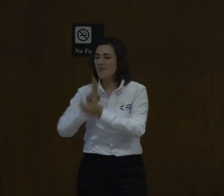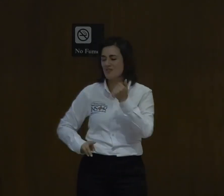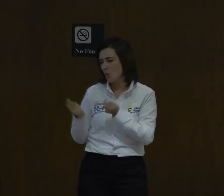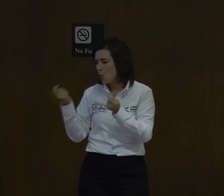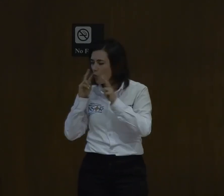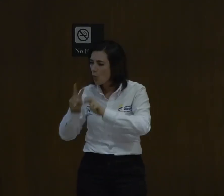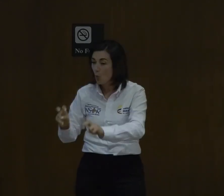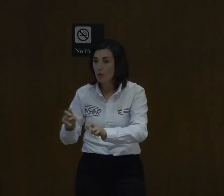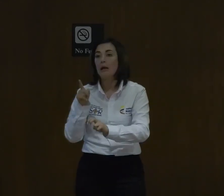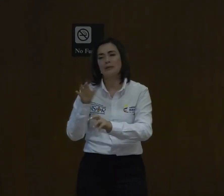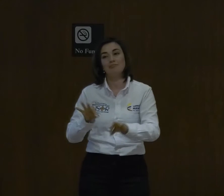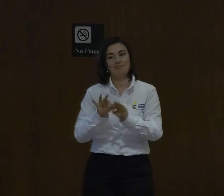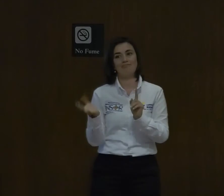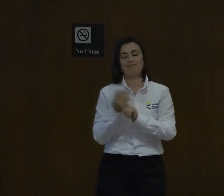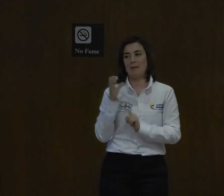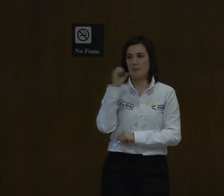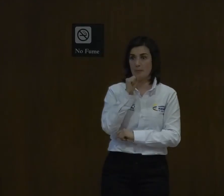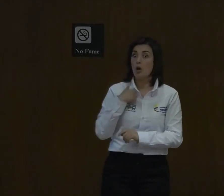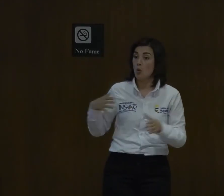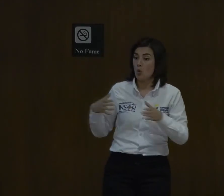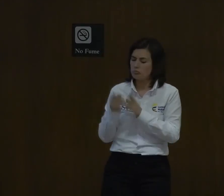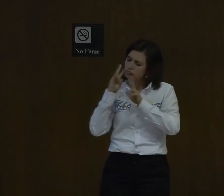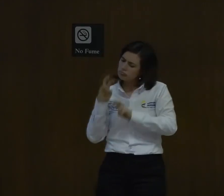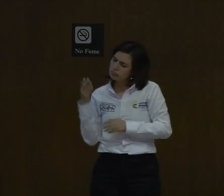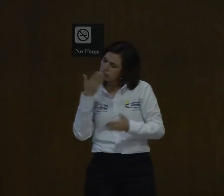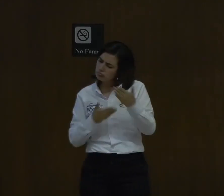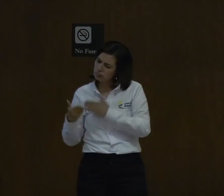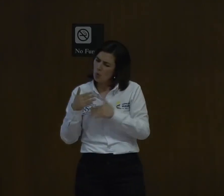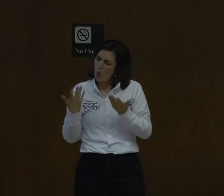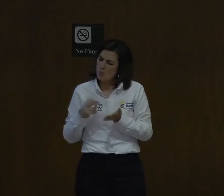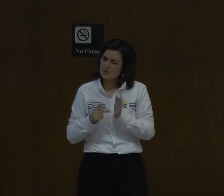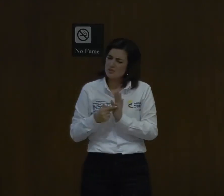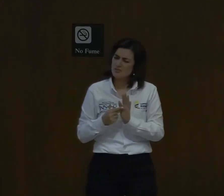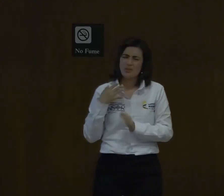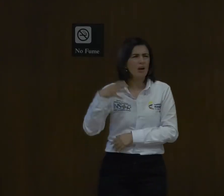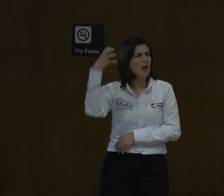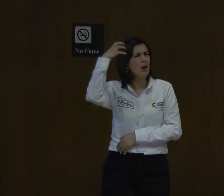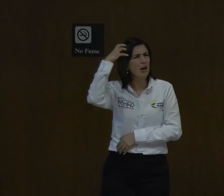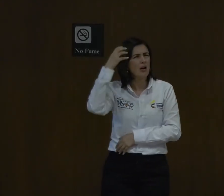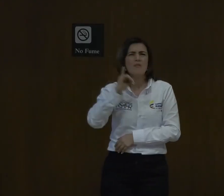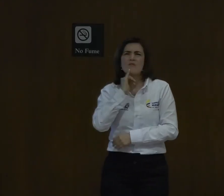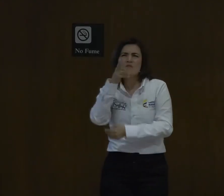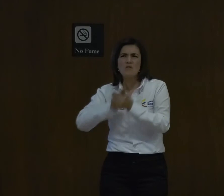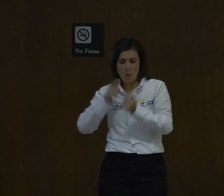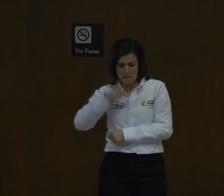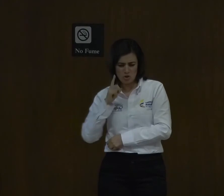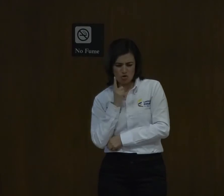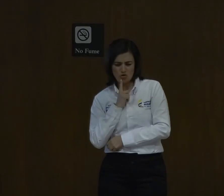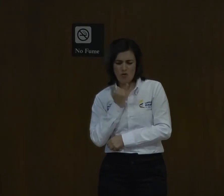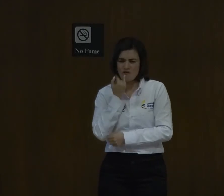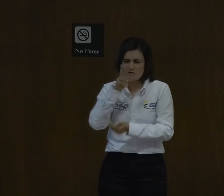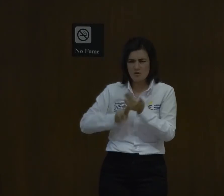Este tipo de resultados también nos ayuda a comprender mejor cómo está organizado el vocabulario en el cerebro de los bilingües sordos, es decir,